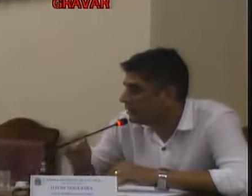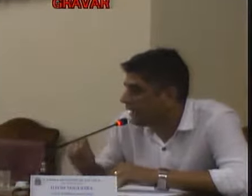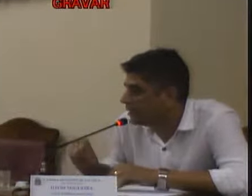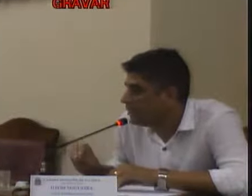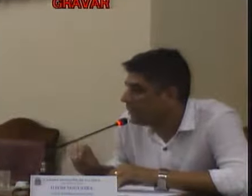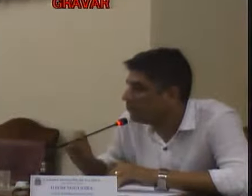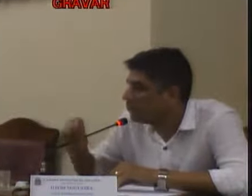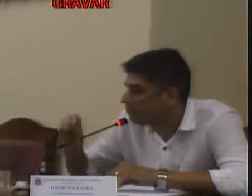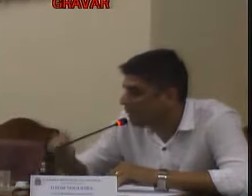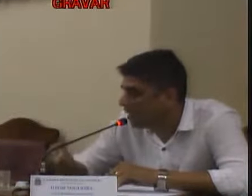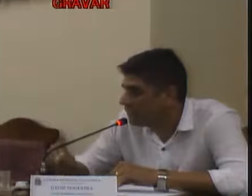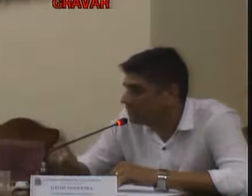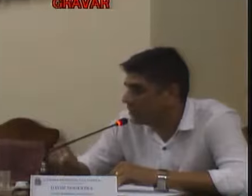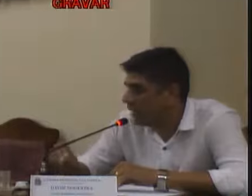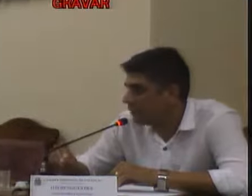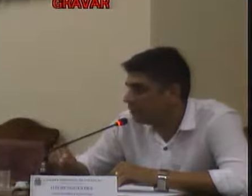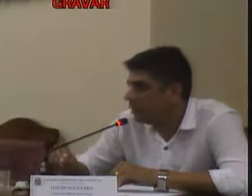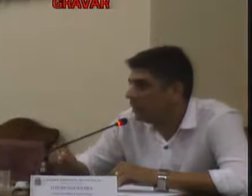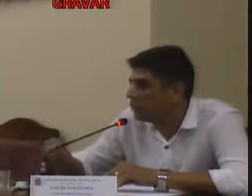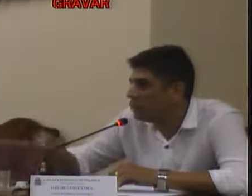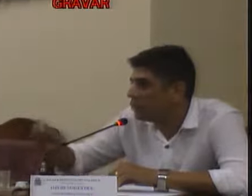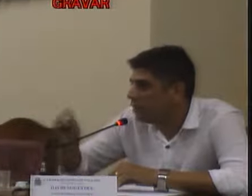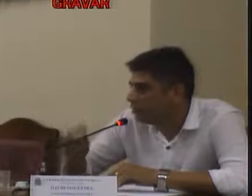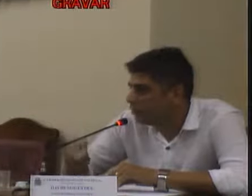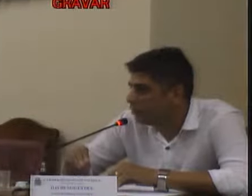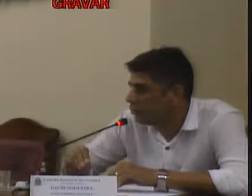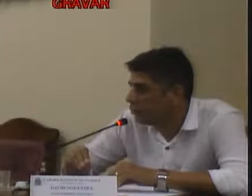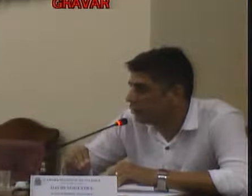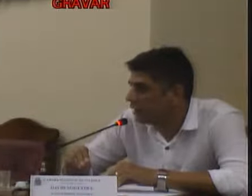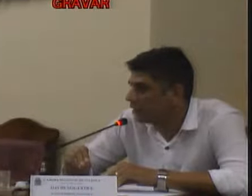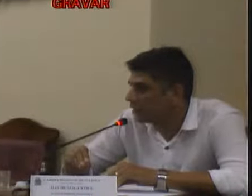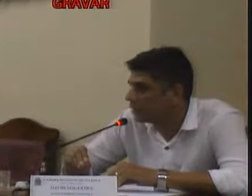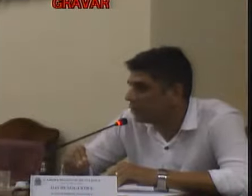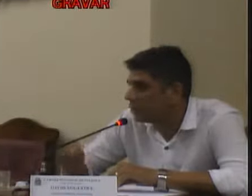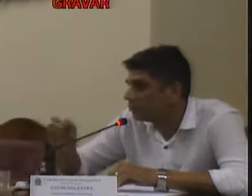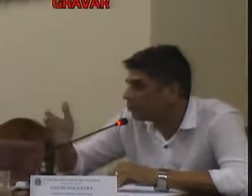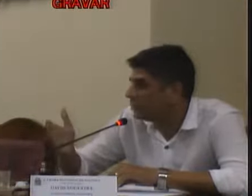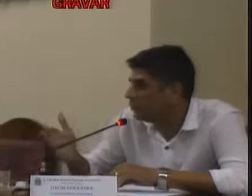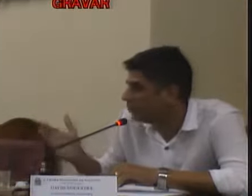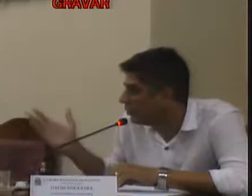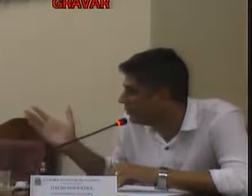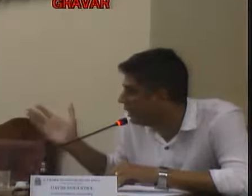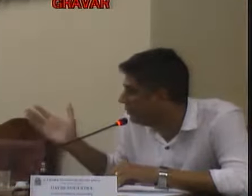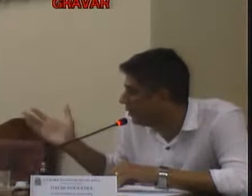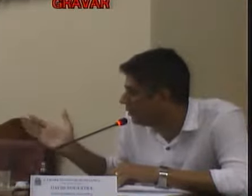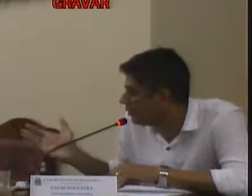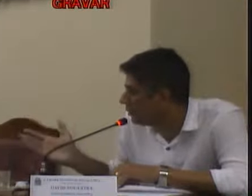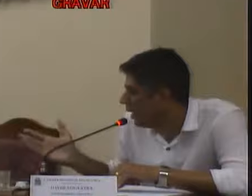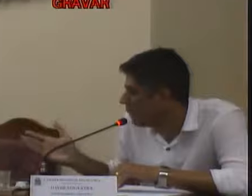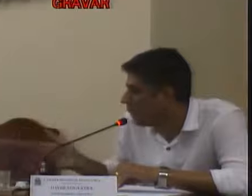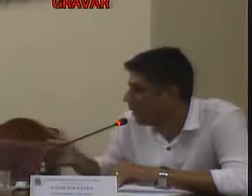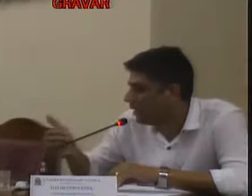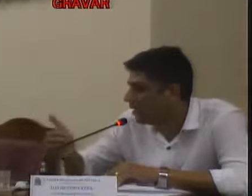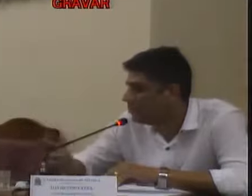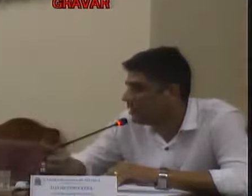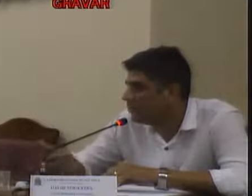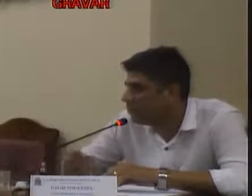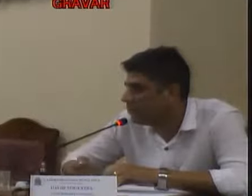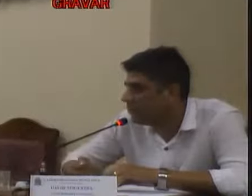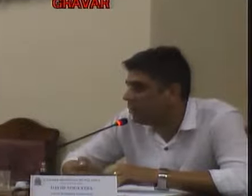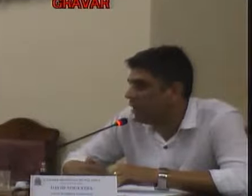a SEDAI também tenha esse cuidado de quando for finalizar as obras, o pessoal de conservatória está vivendo isso lá, para que